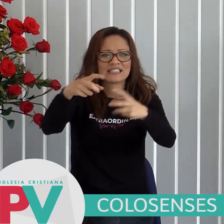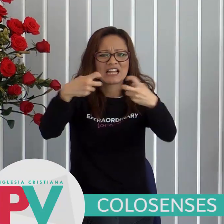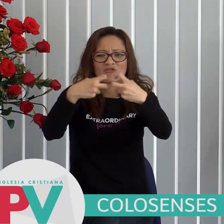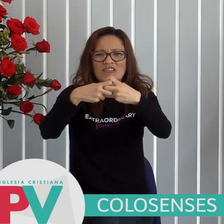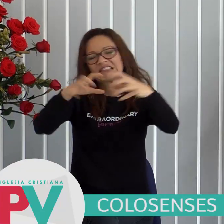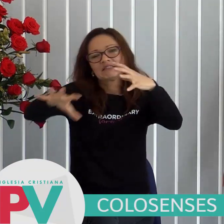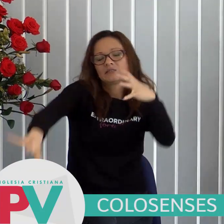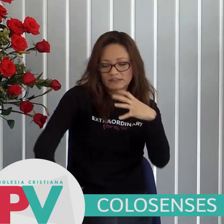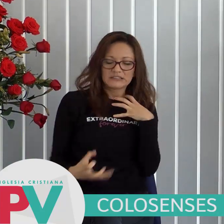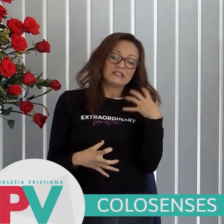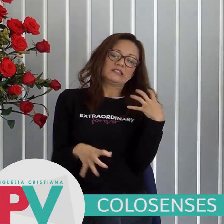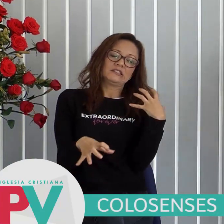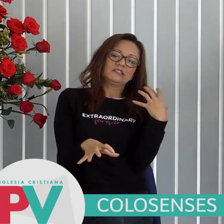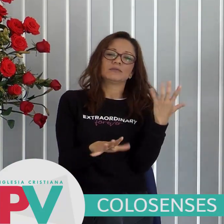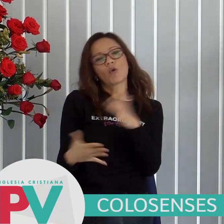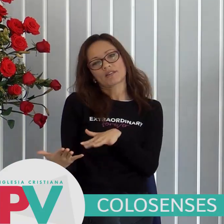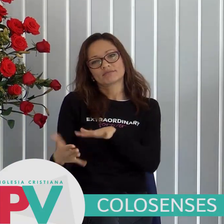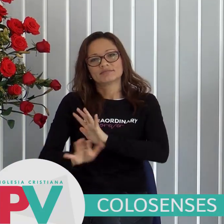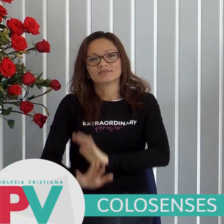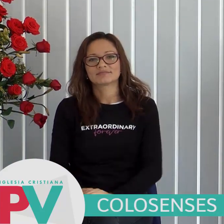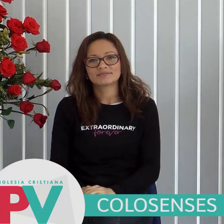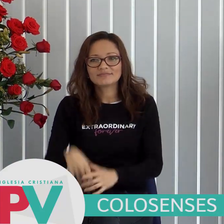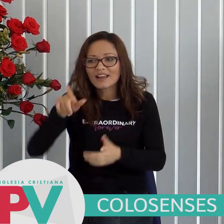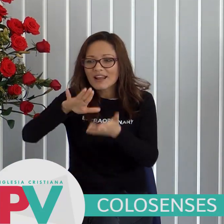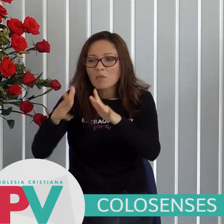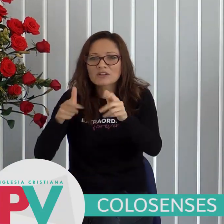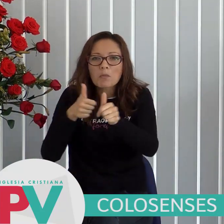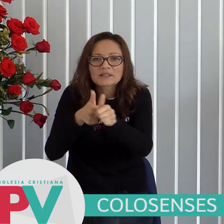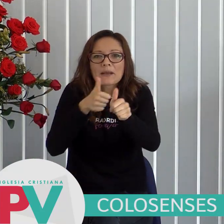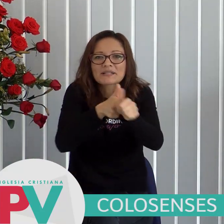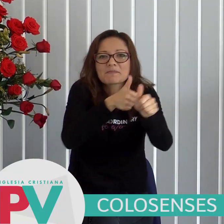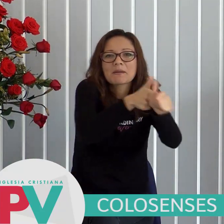corto y muere ahí electrocutado.